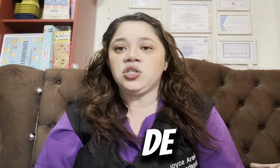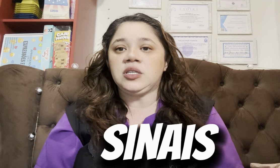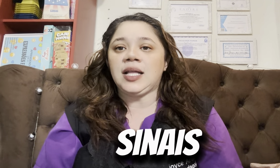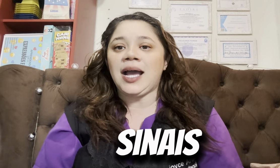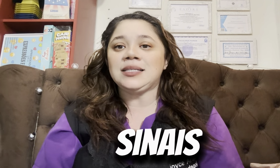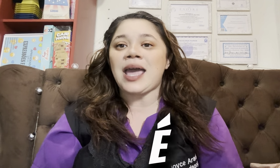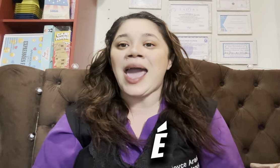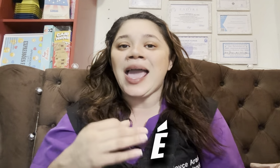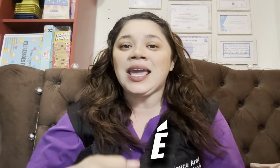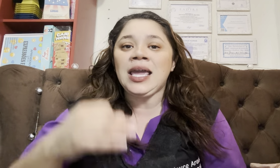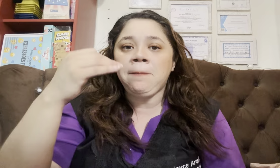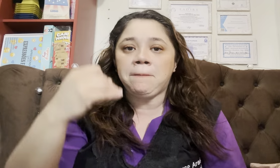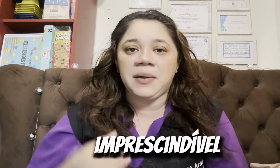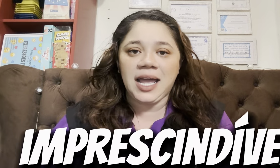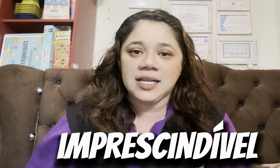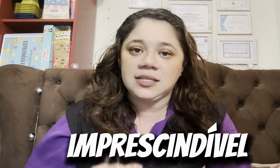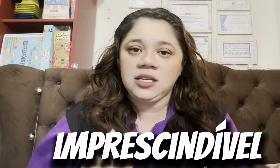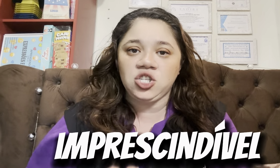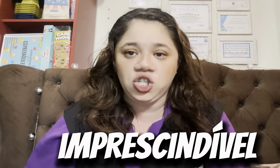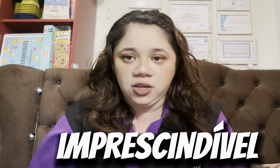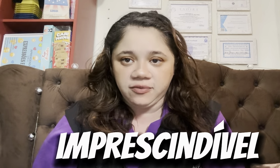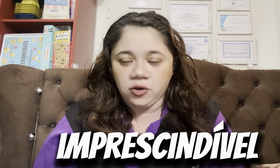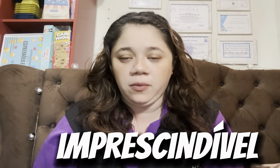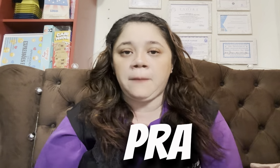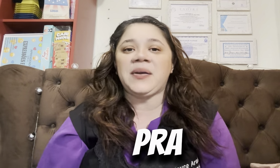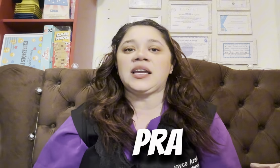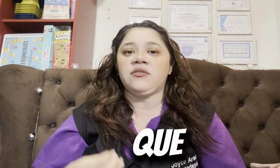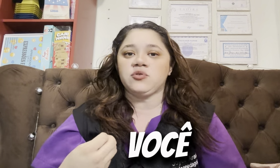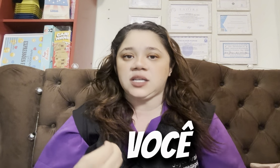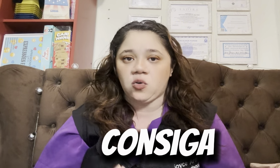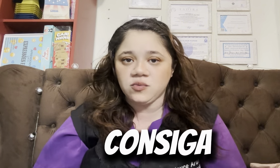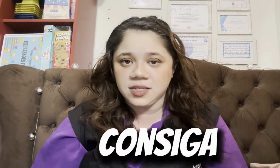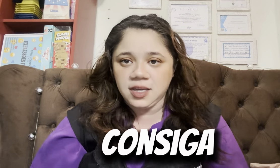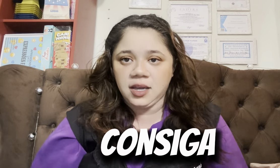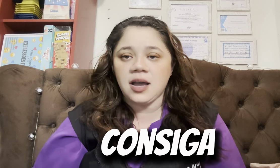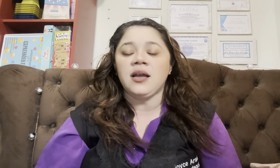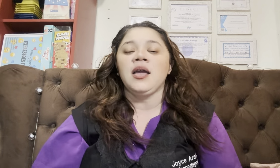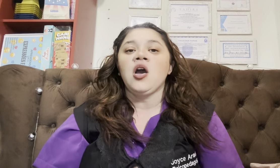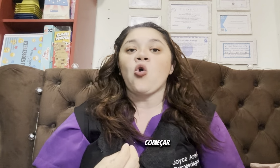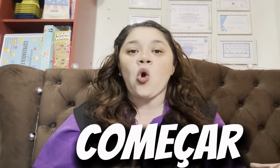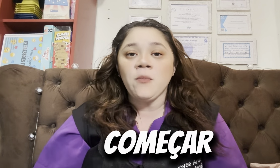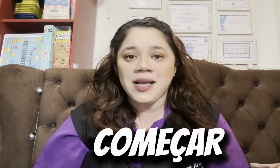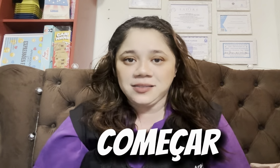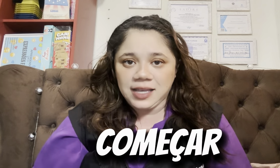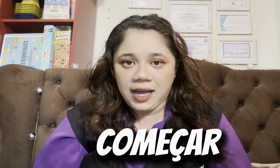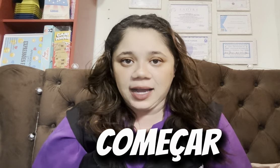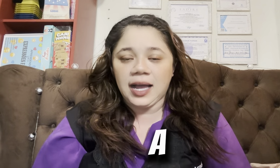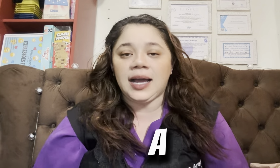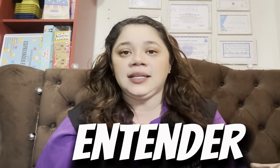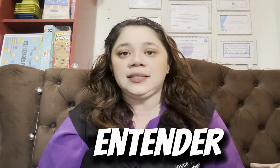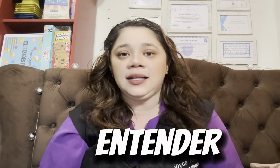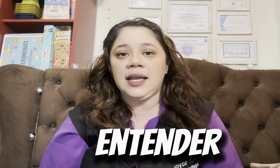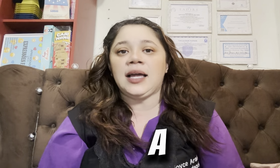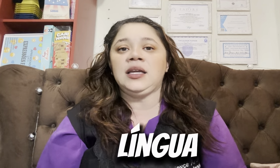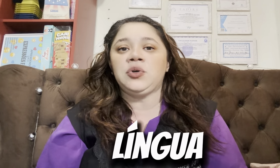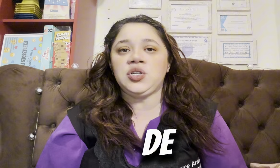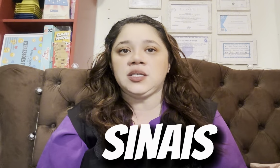de sinais é imprescindível para que você consiga começar a entender a língua de